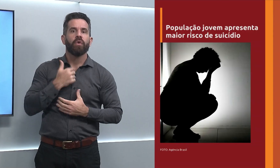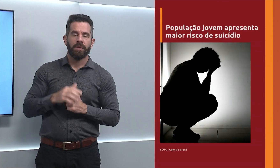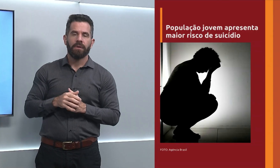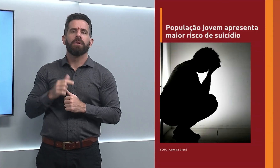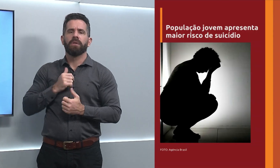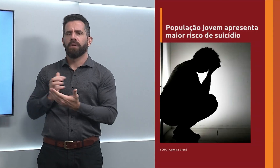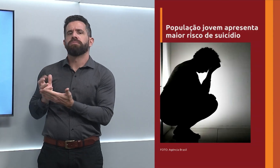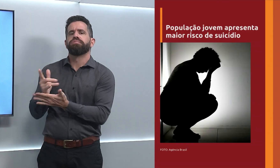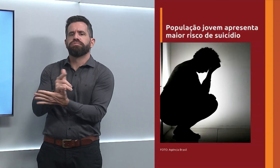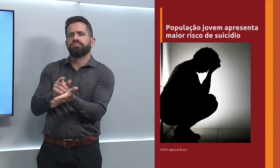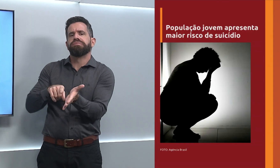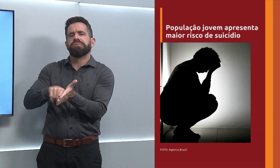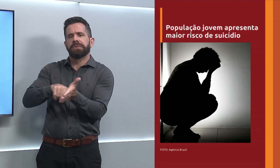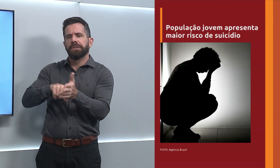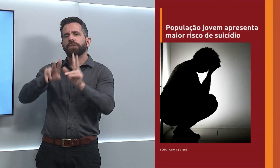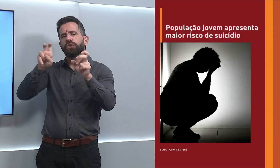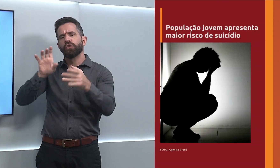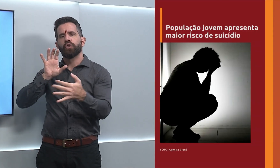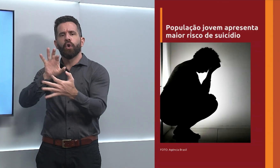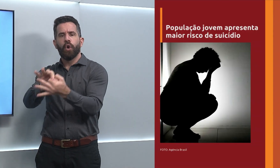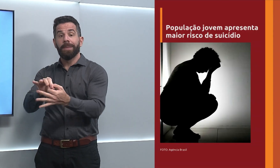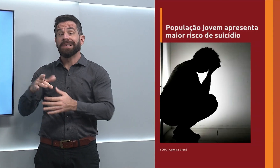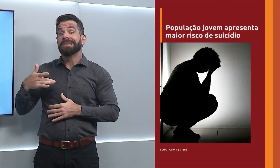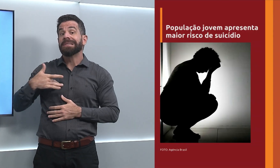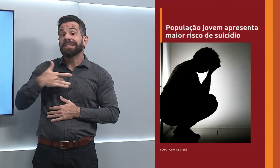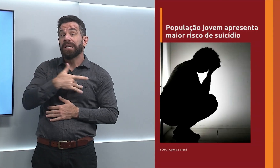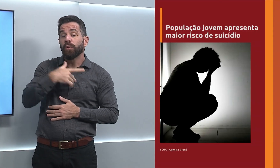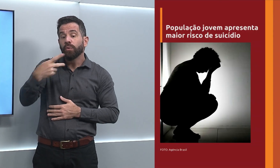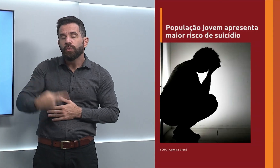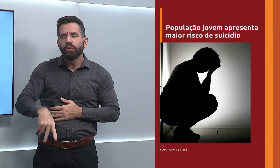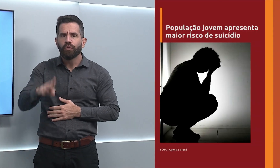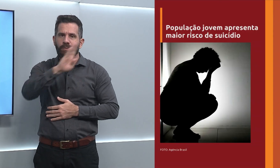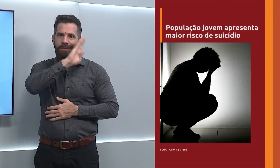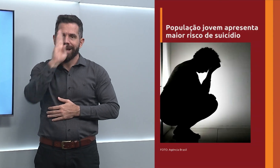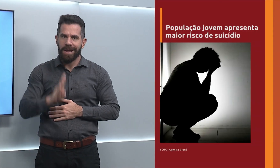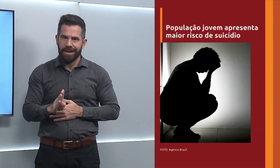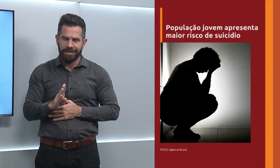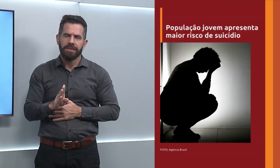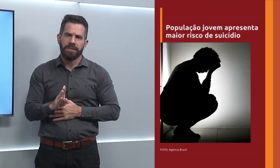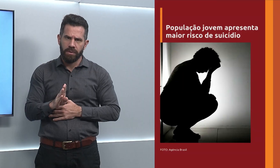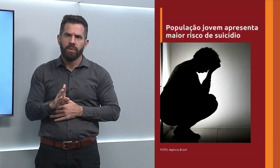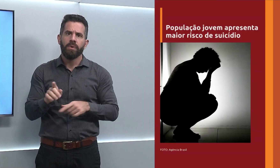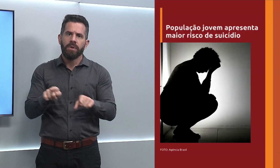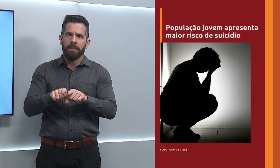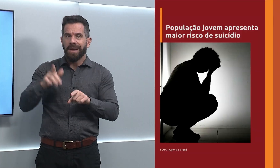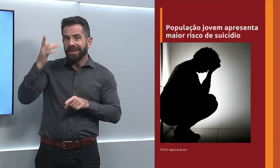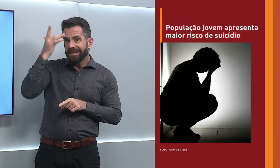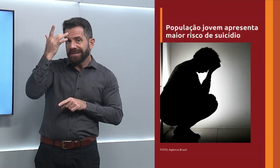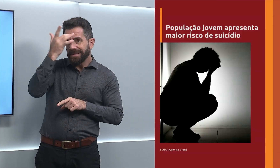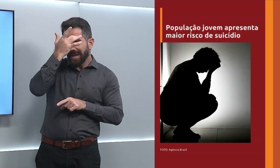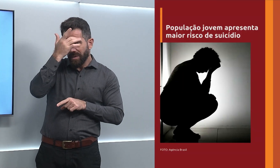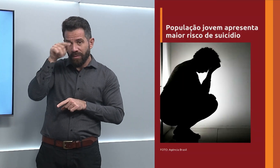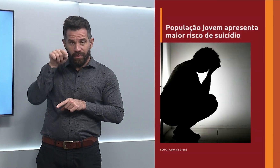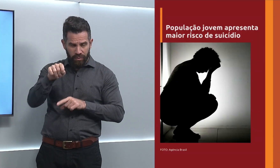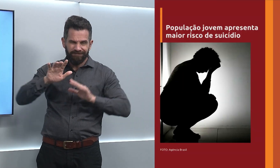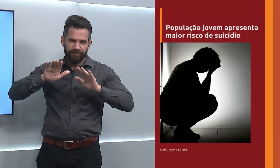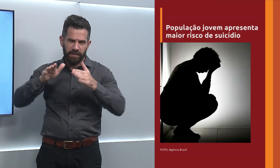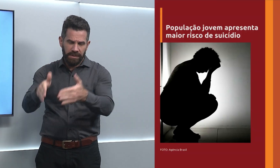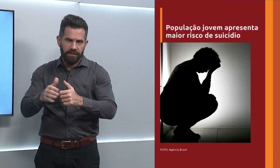sobre a situação de saúde da juventude brasileira, saúde mental. Esse levantamento foi elaborado pela